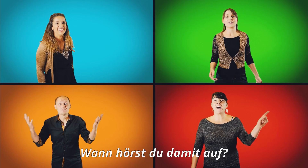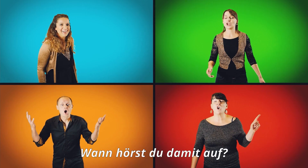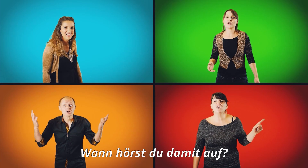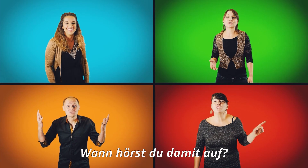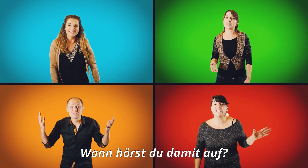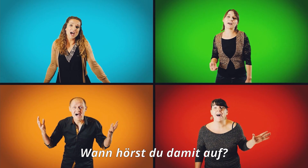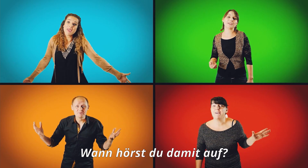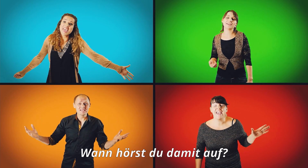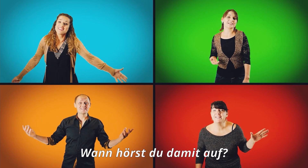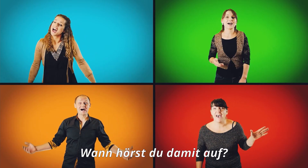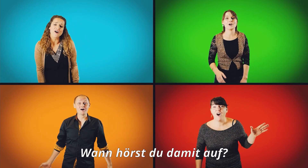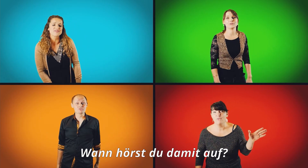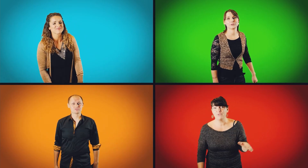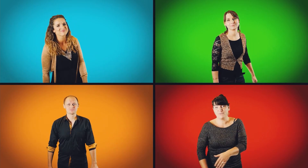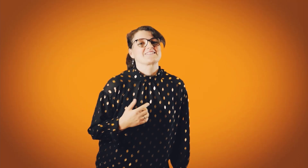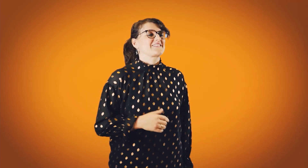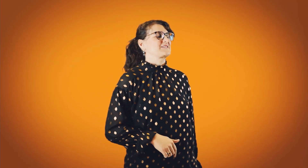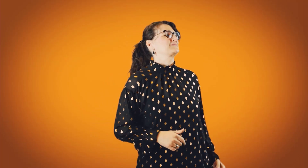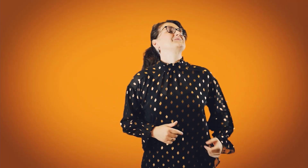Wann hörst du damit auf?